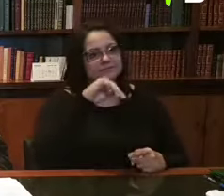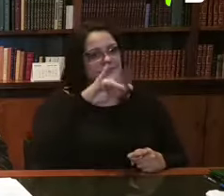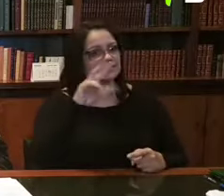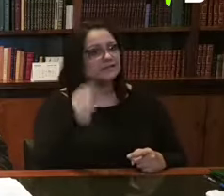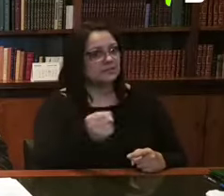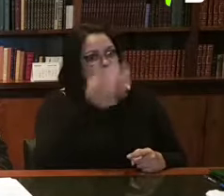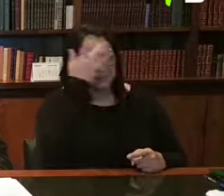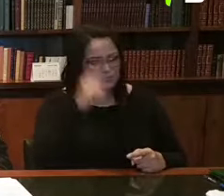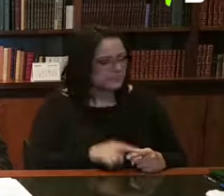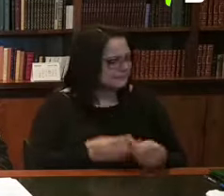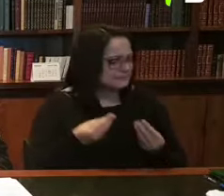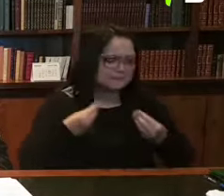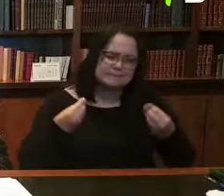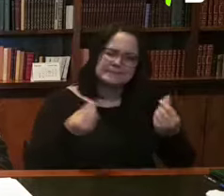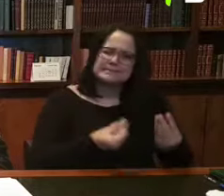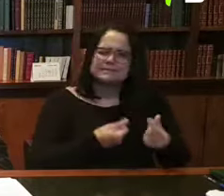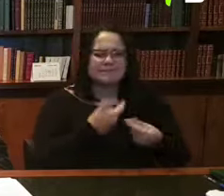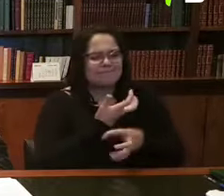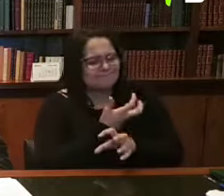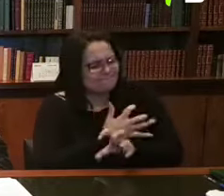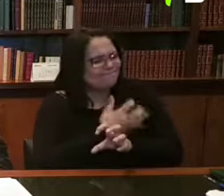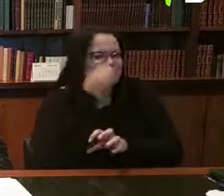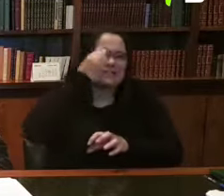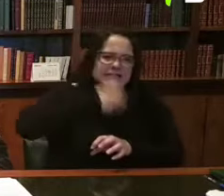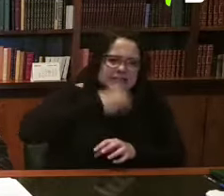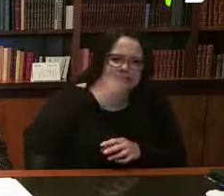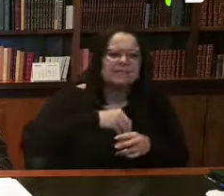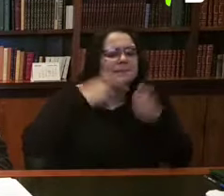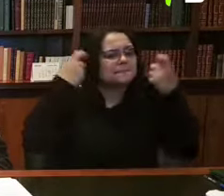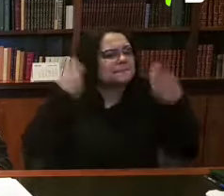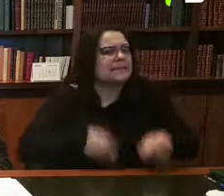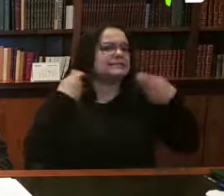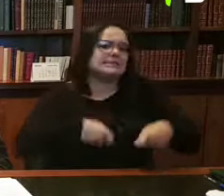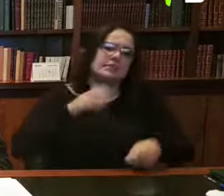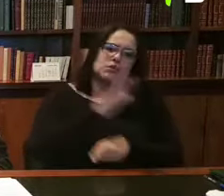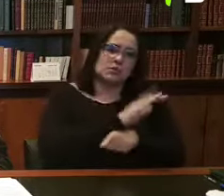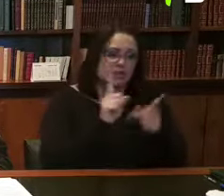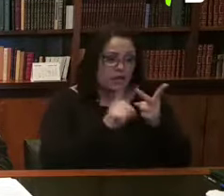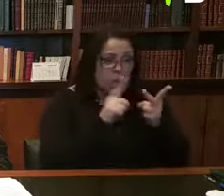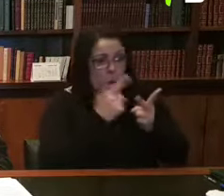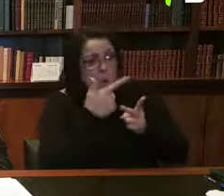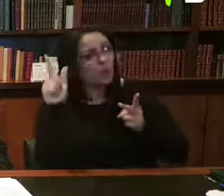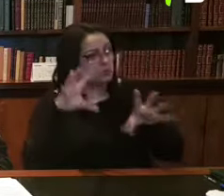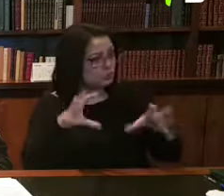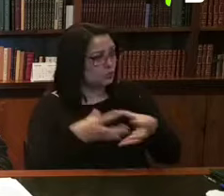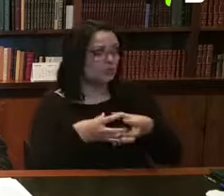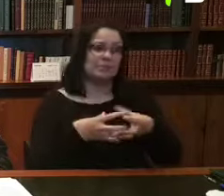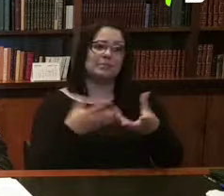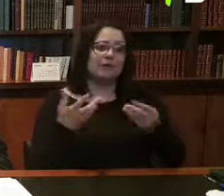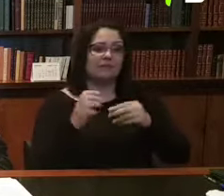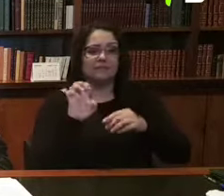realmente fragilizados os assistidos e precisando muito recursos os outros são